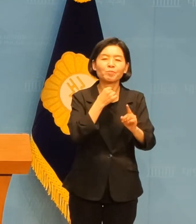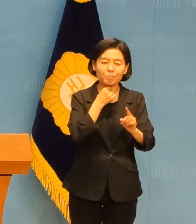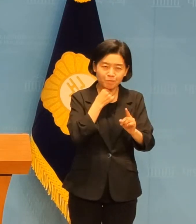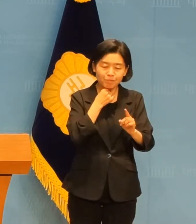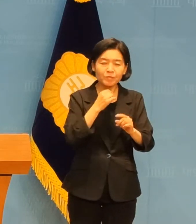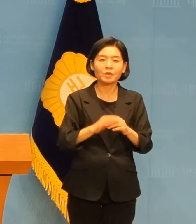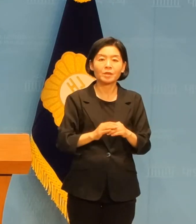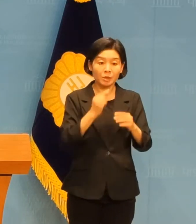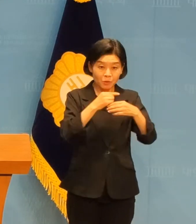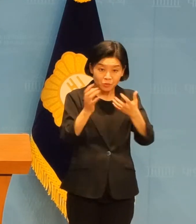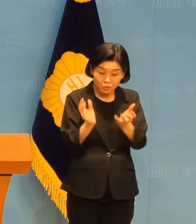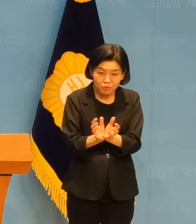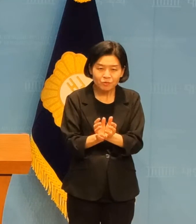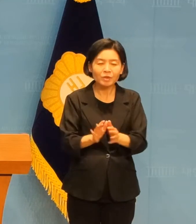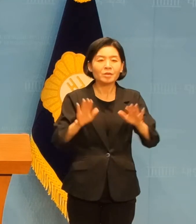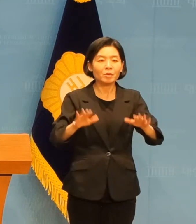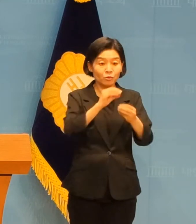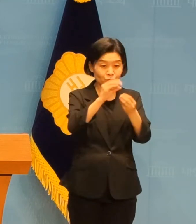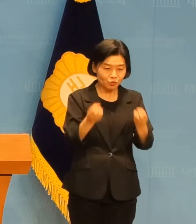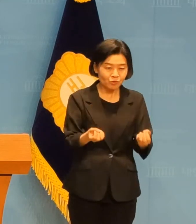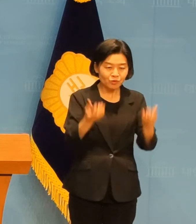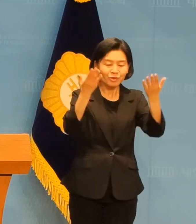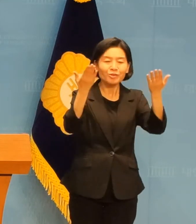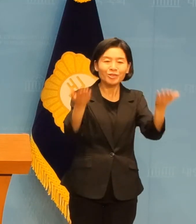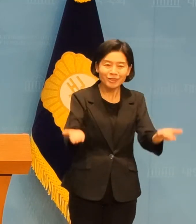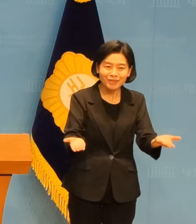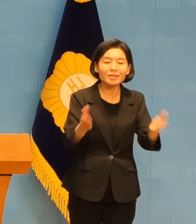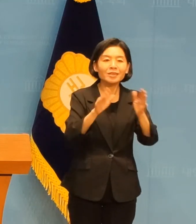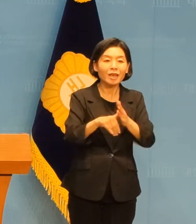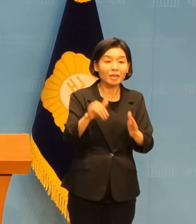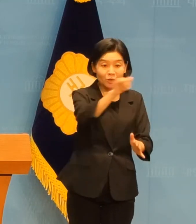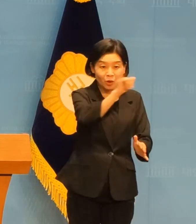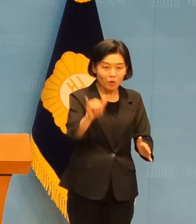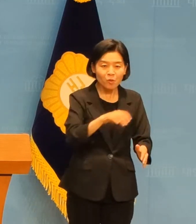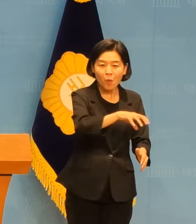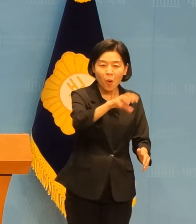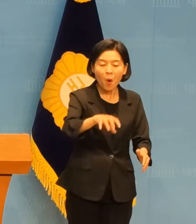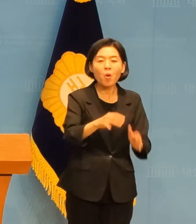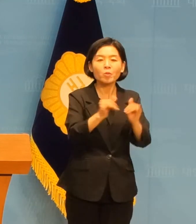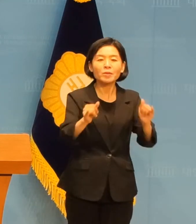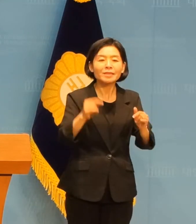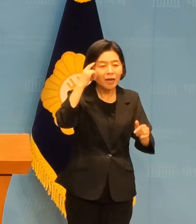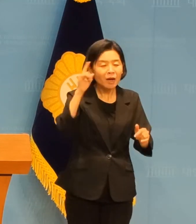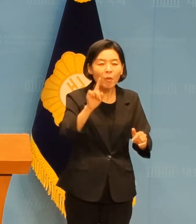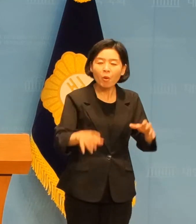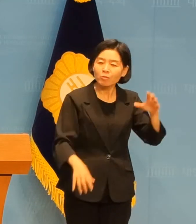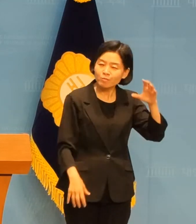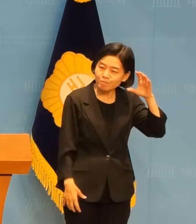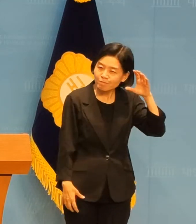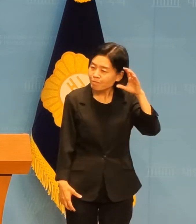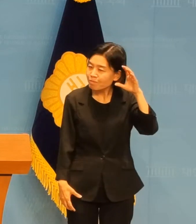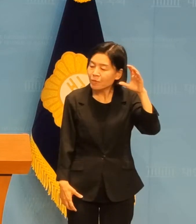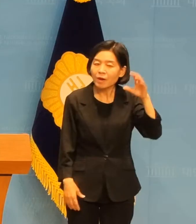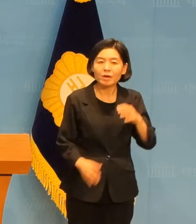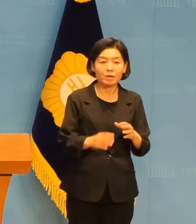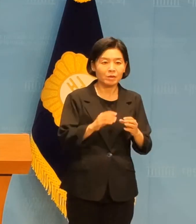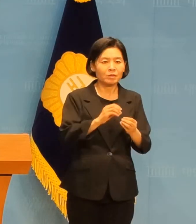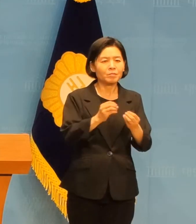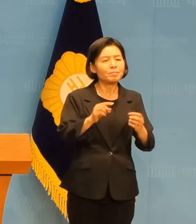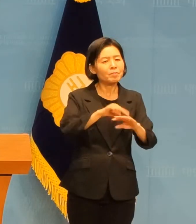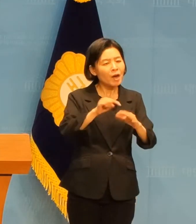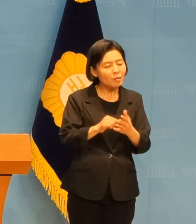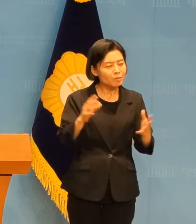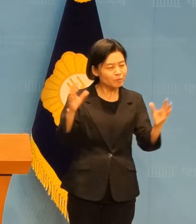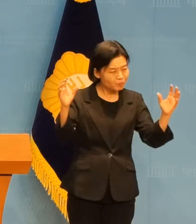더불어민주당은 이번 추석 연휴 전국 곳곳에서 국민의 목소리를 경청했습니다. 추석 민심을